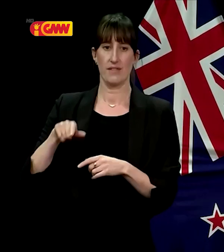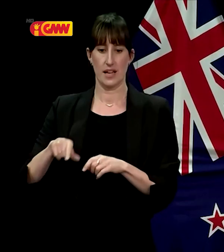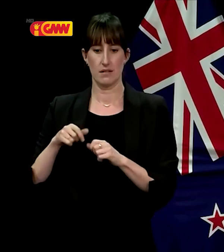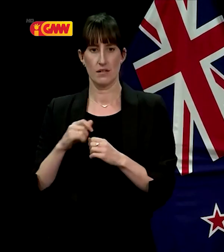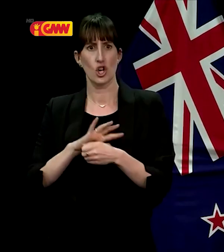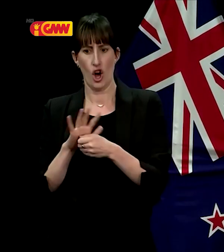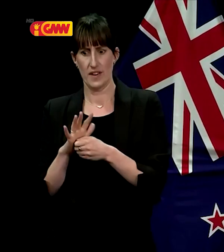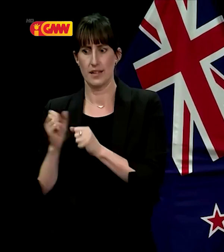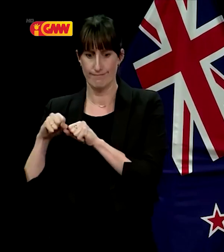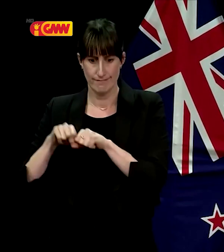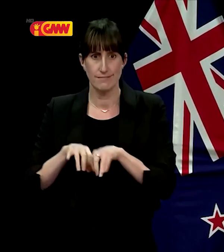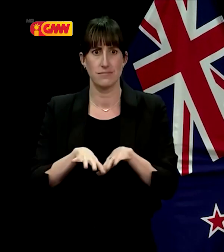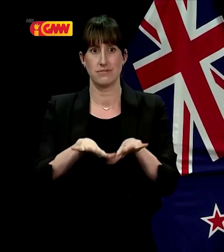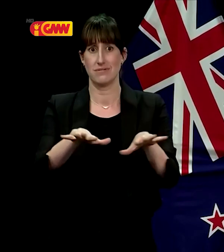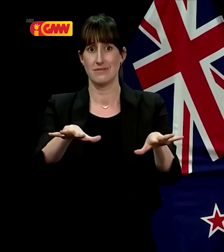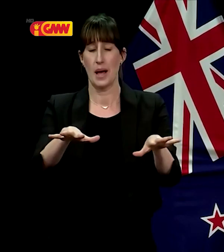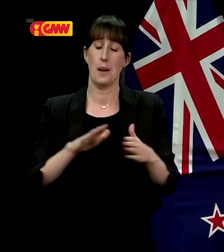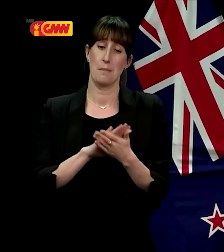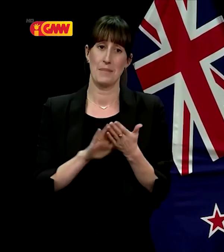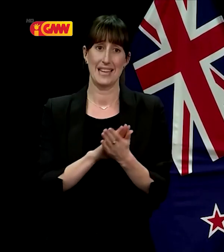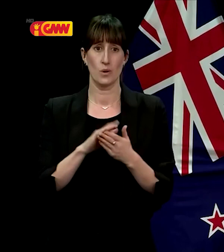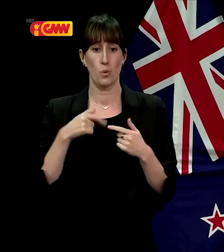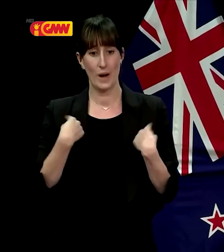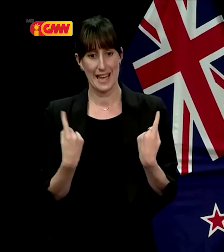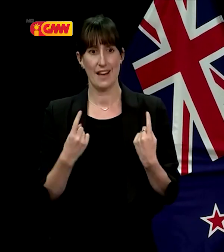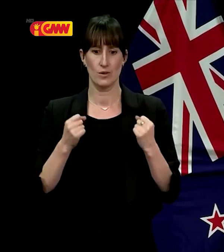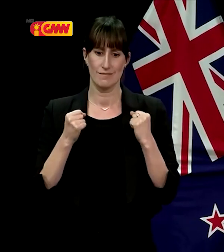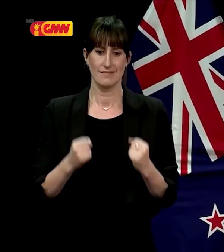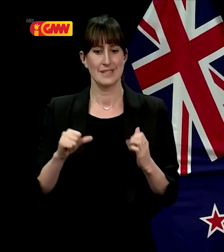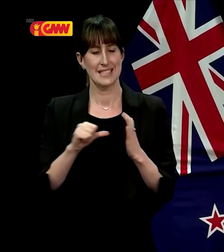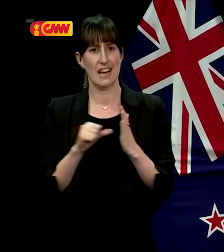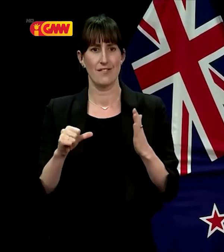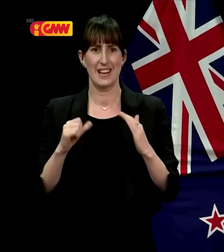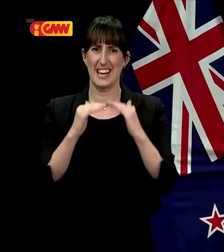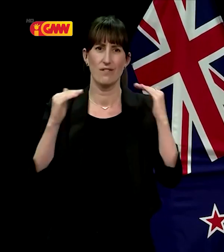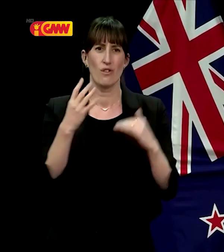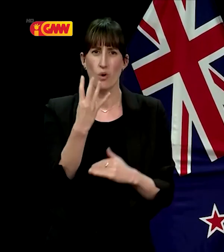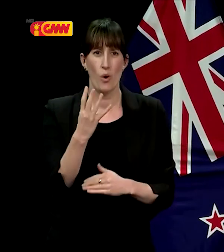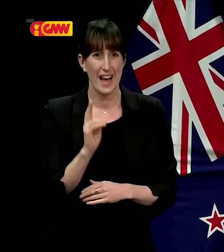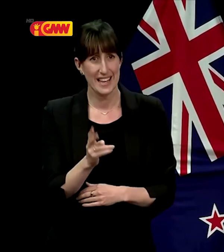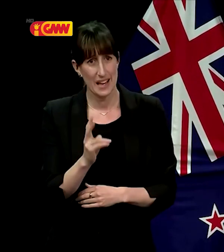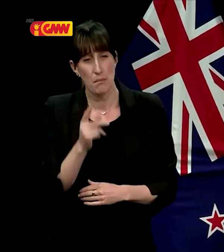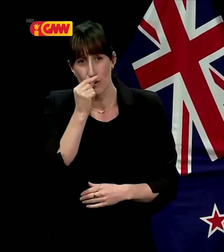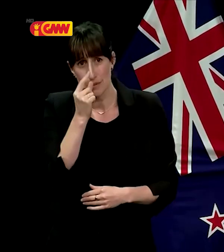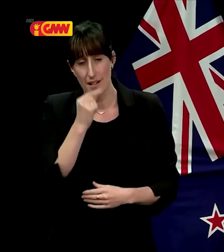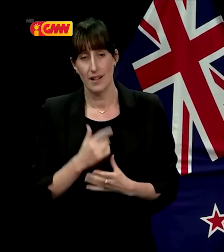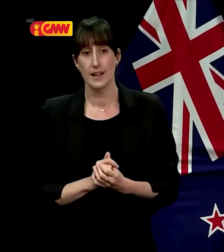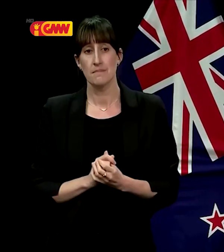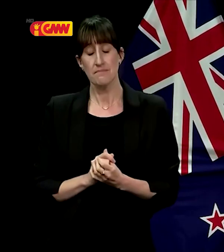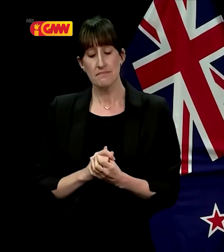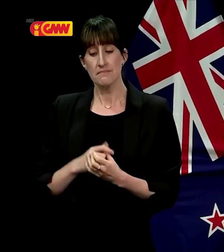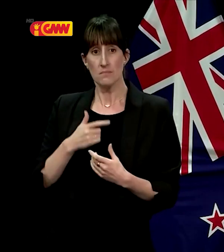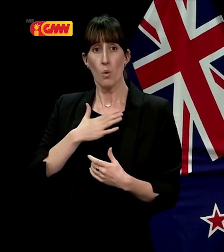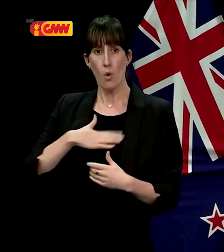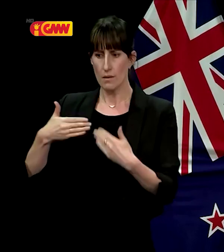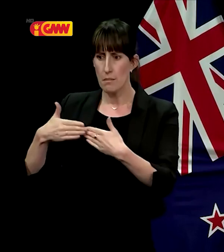si COVID-19 e itanya nasaun. Hipotese diak mak adisiona restrições ba ita hotu. Ita se loke fali fronteira